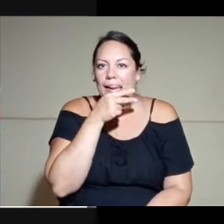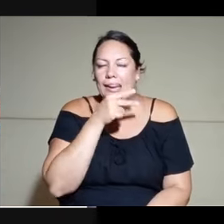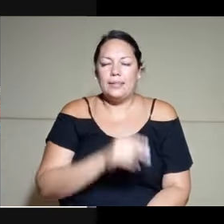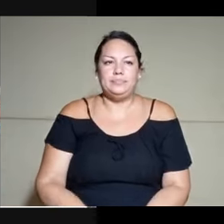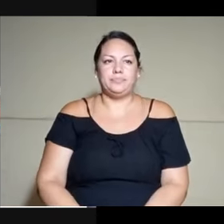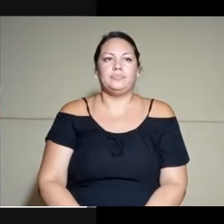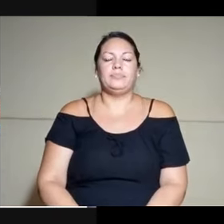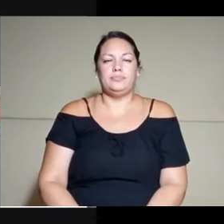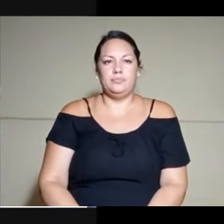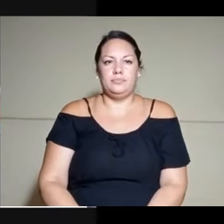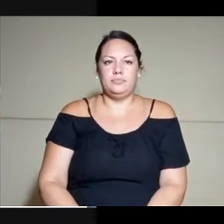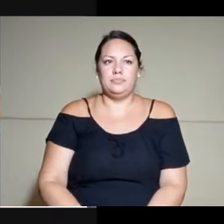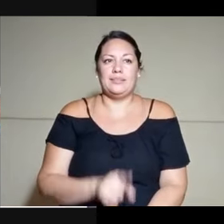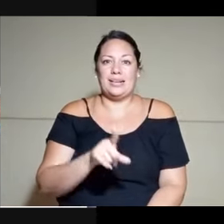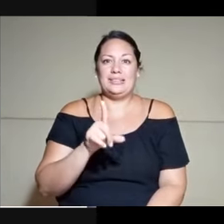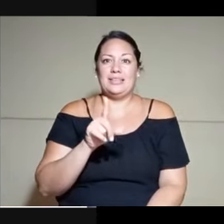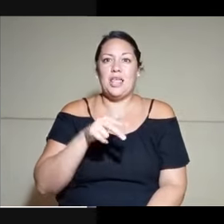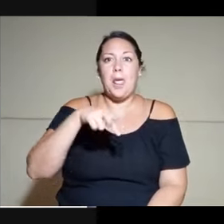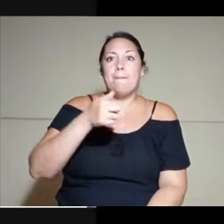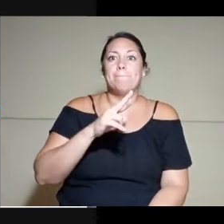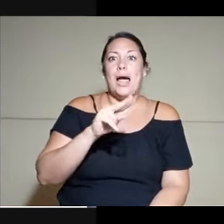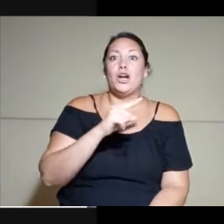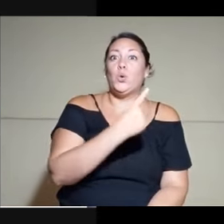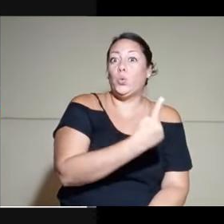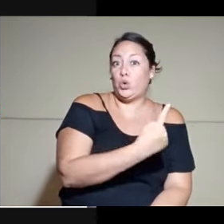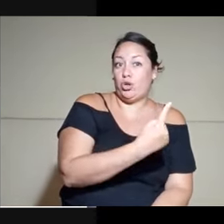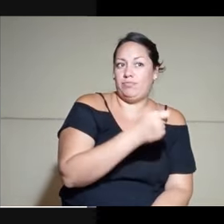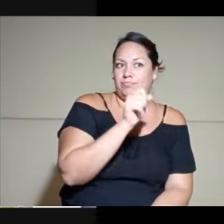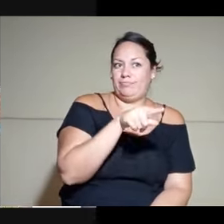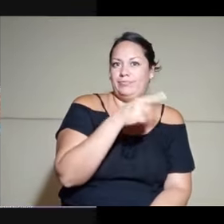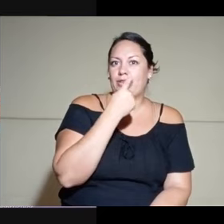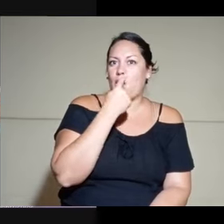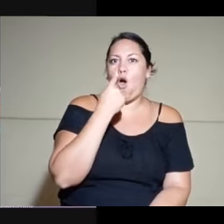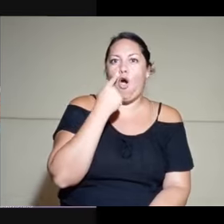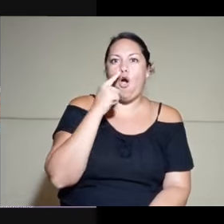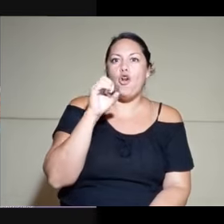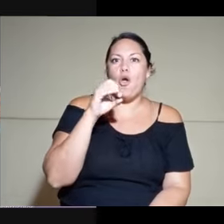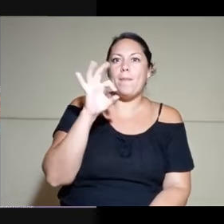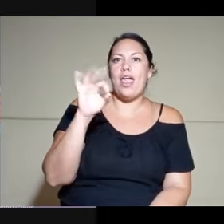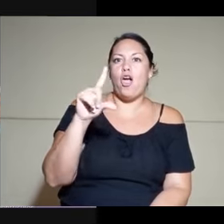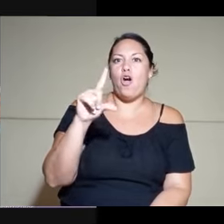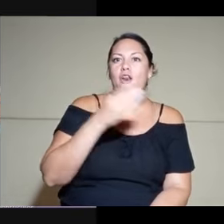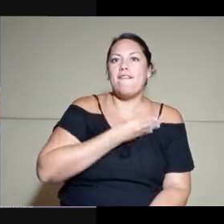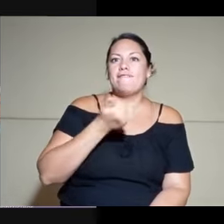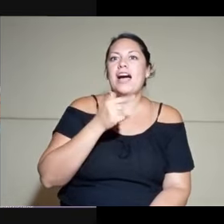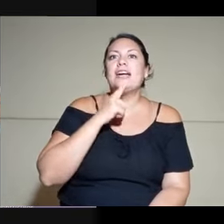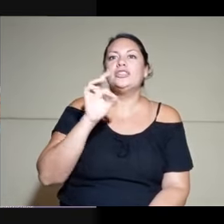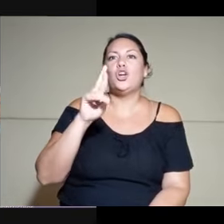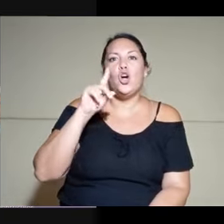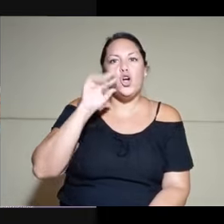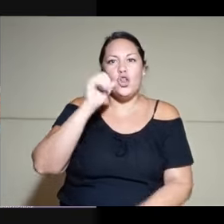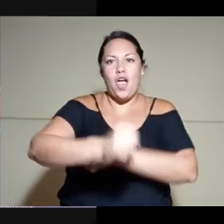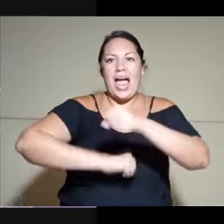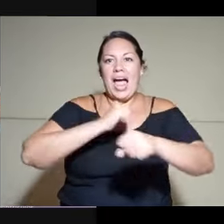entiende? Esto es lo que hace entonces Sí, profe. Bien. Esto es lo que hace entonces el